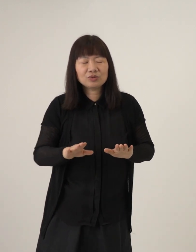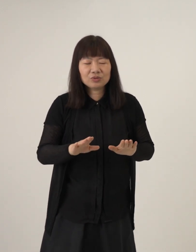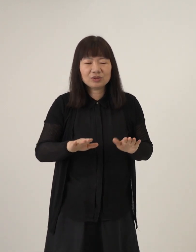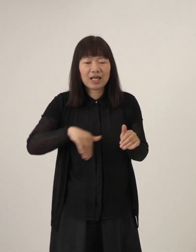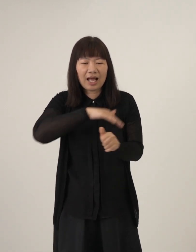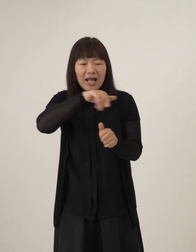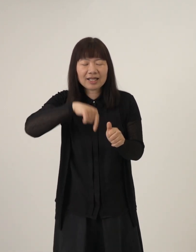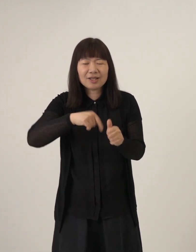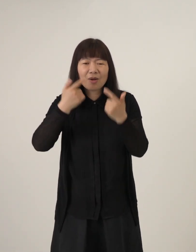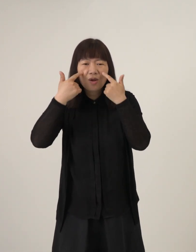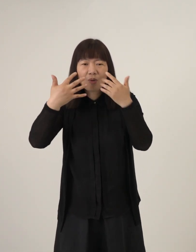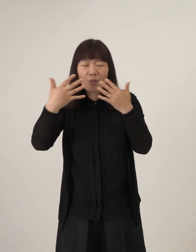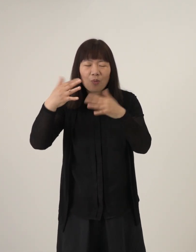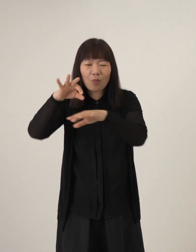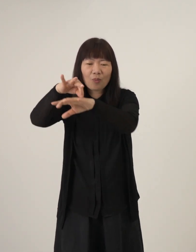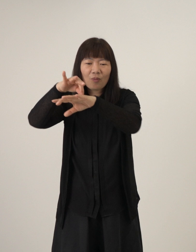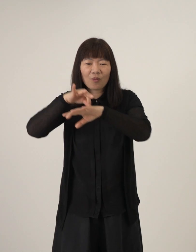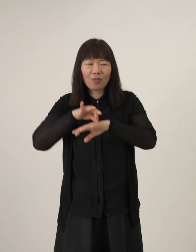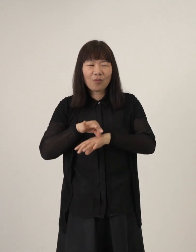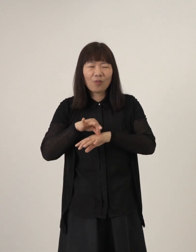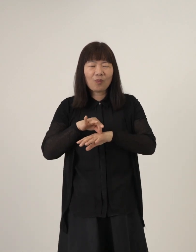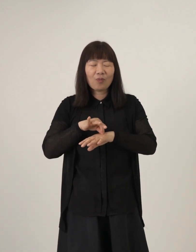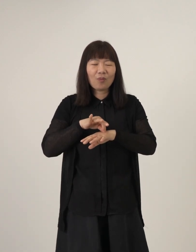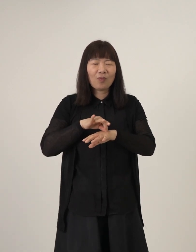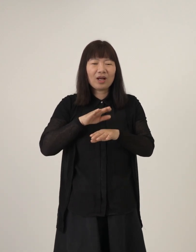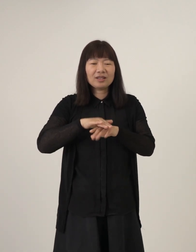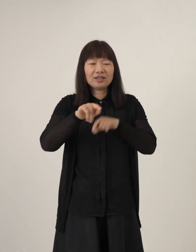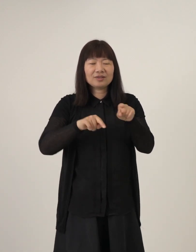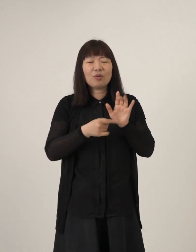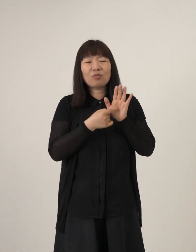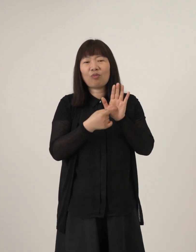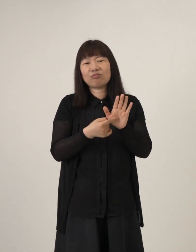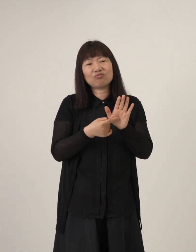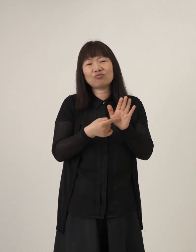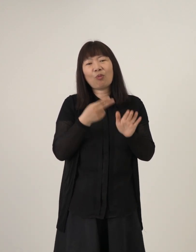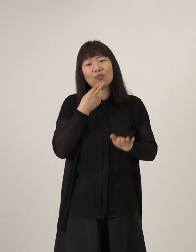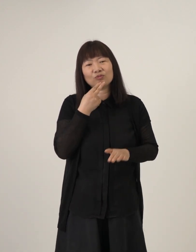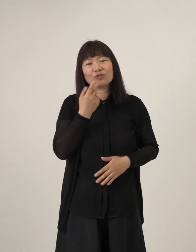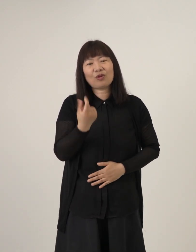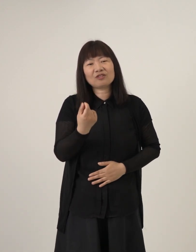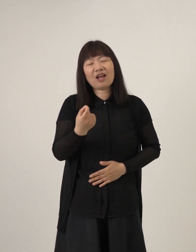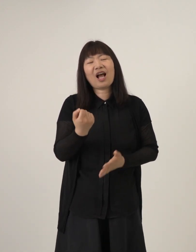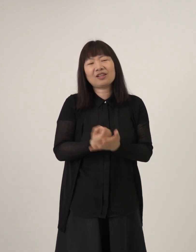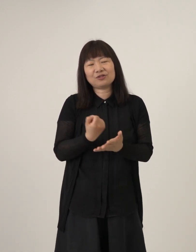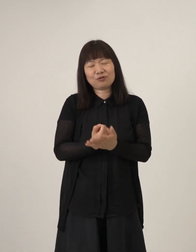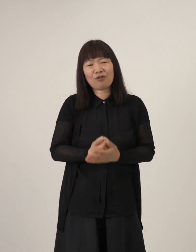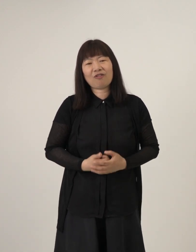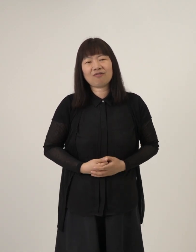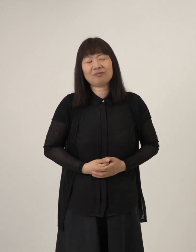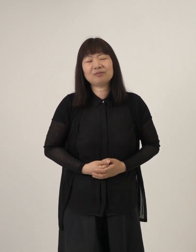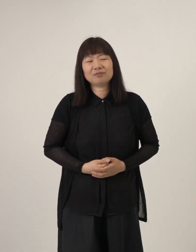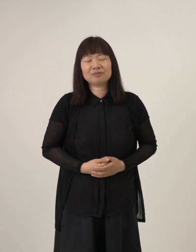현실 속의 리얼리티로 십자가의 의미가 그렇게 썩 와닿질 않아요.